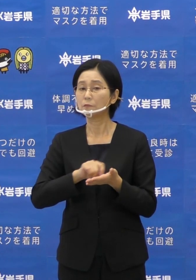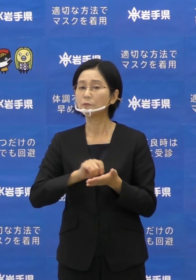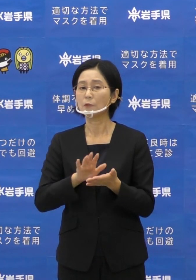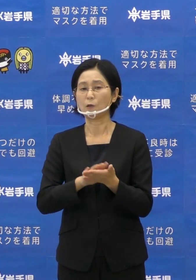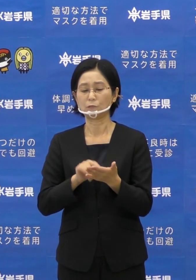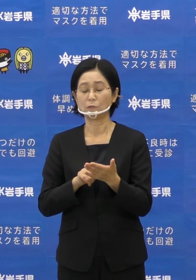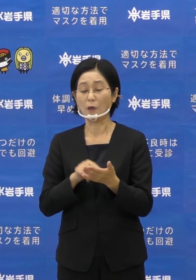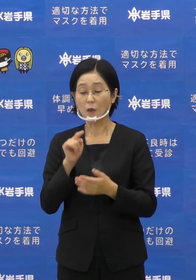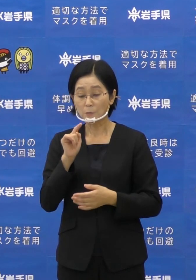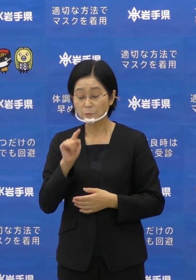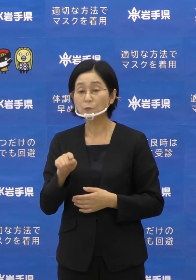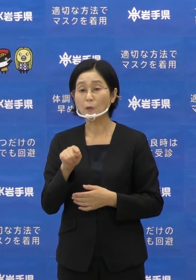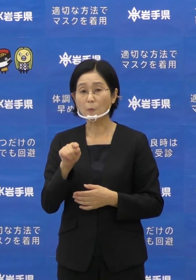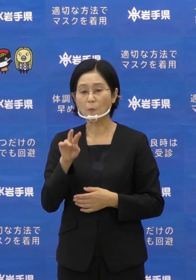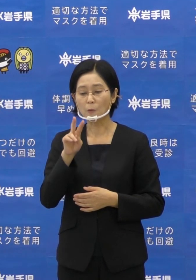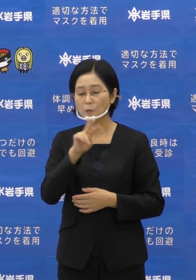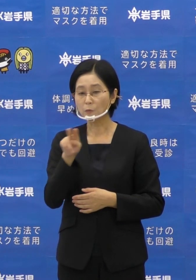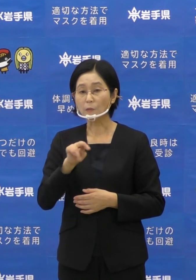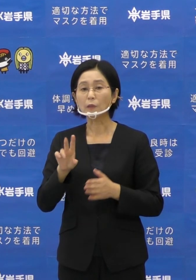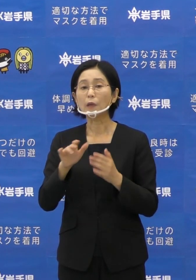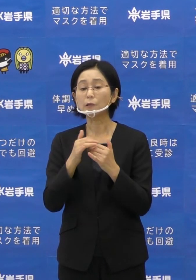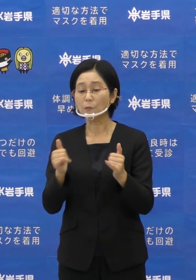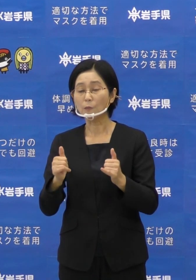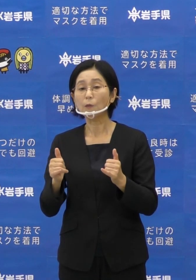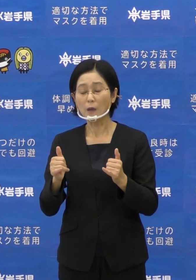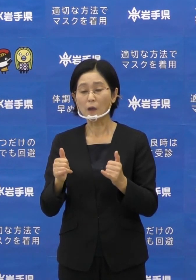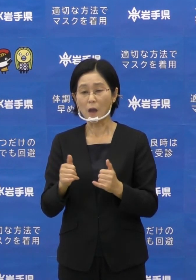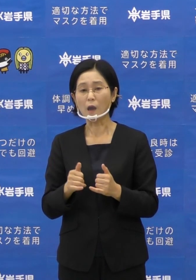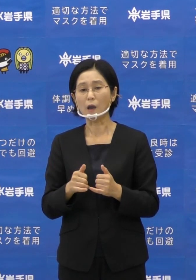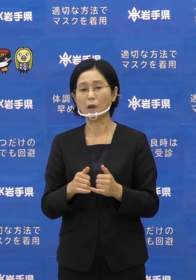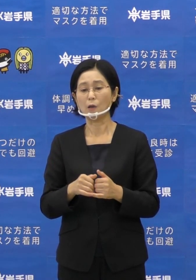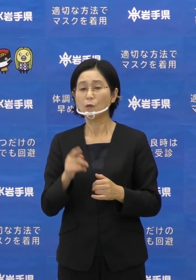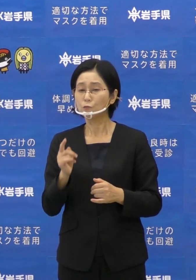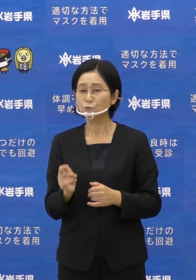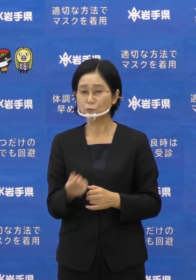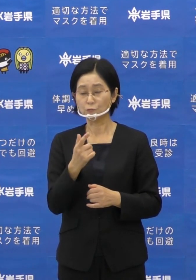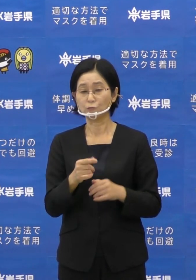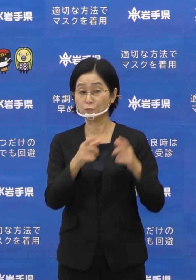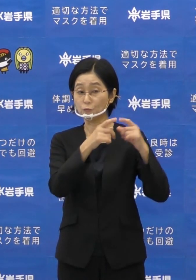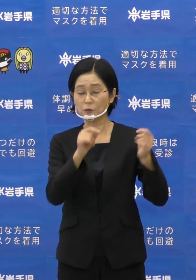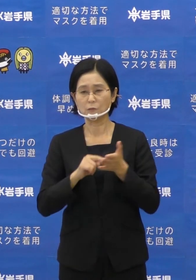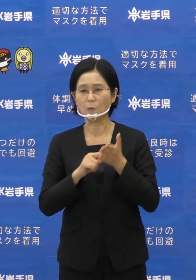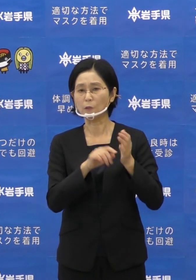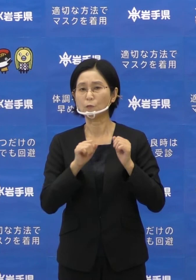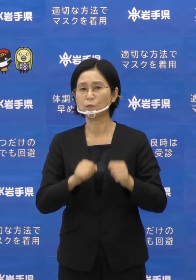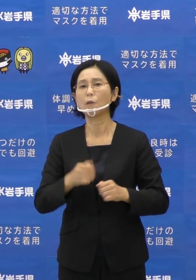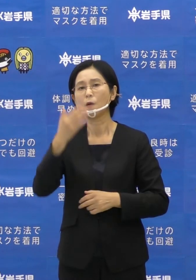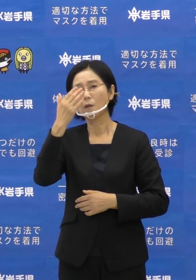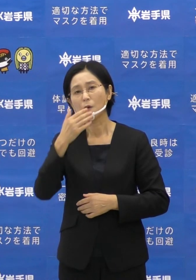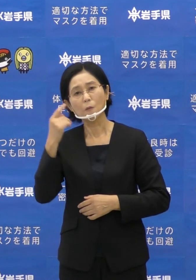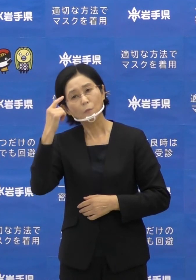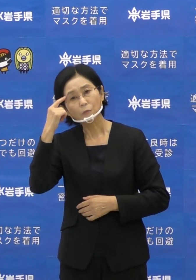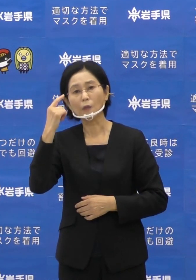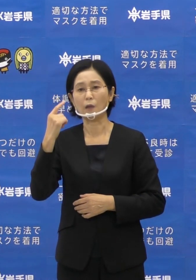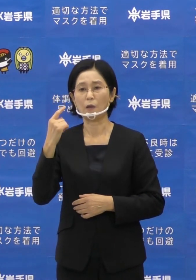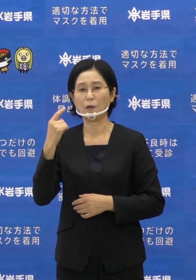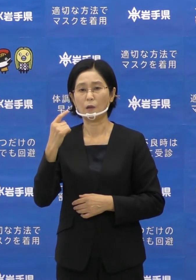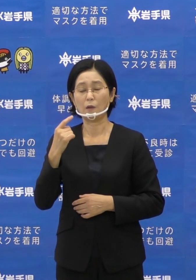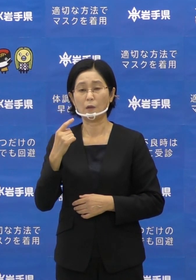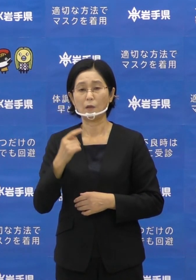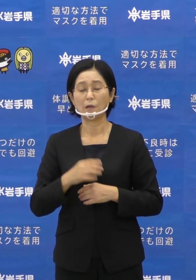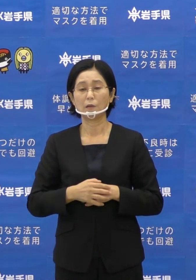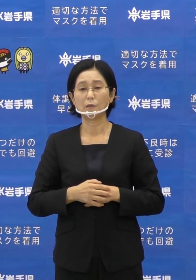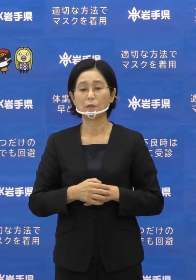を見た人は普通に考えれば19日にも正式に決定してすぐ国に要請するんだなというふうに思われると思うんですけれども